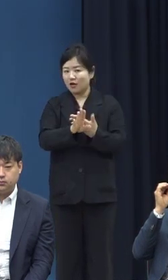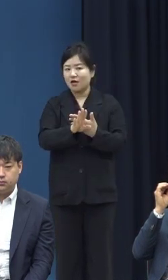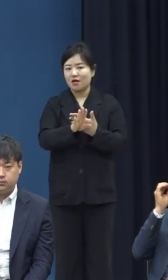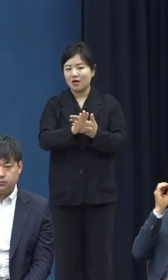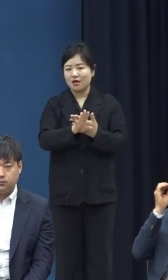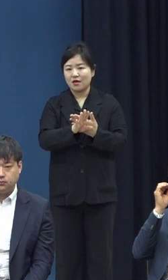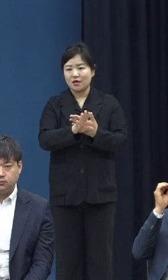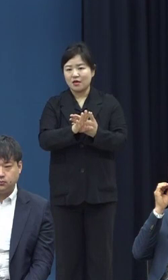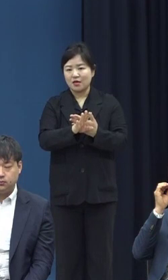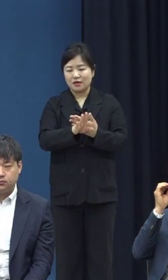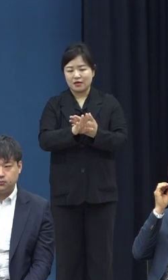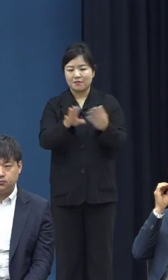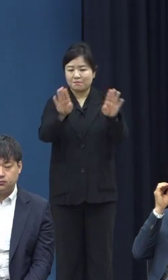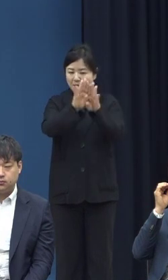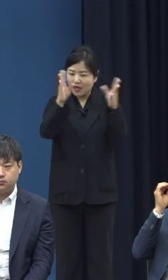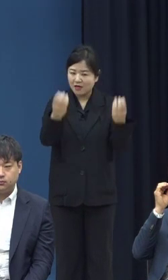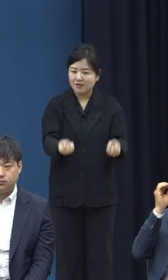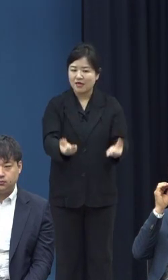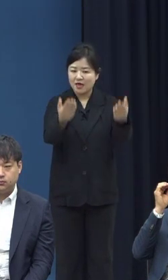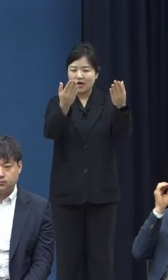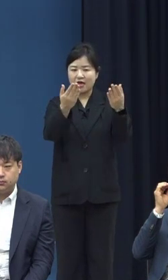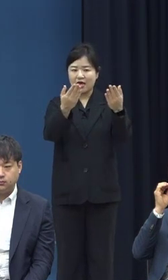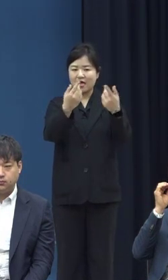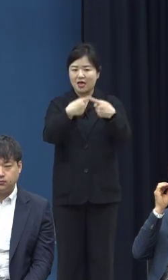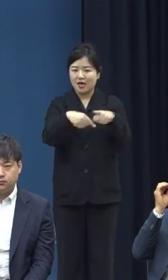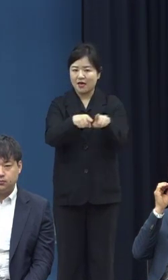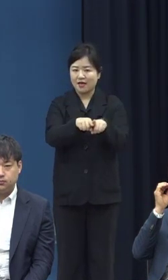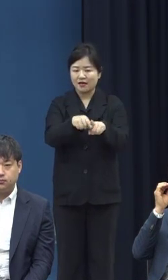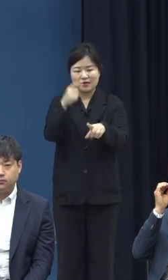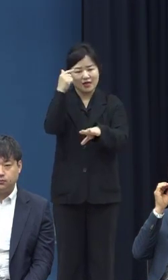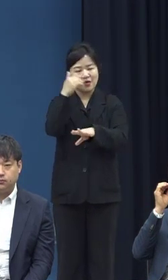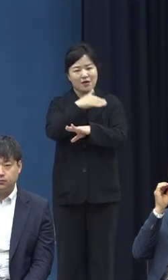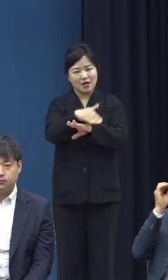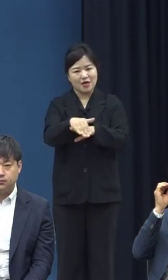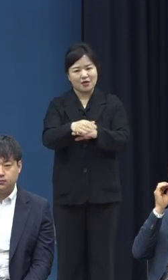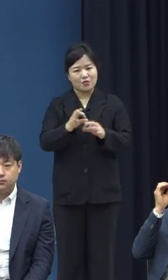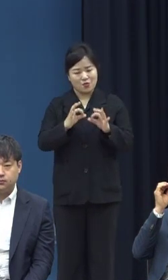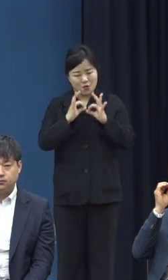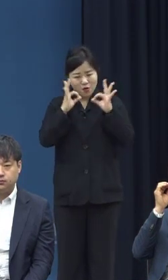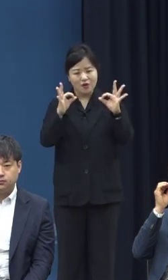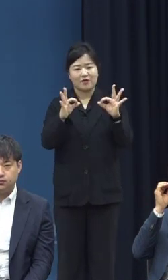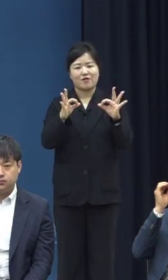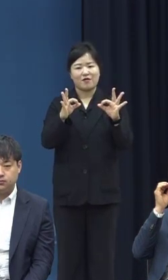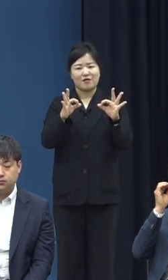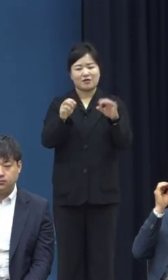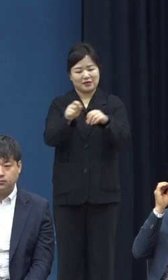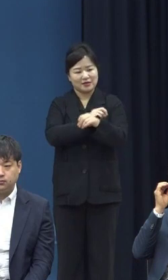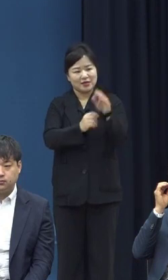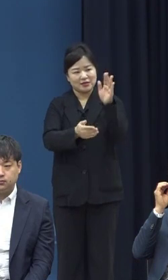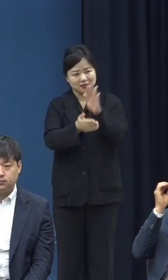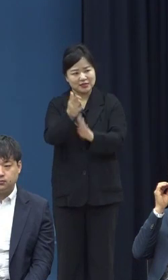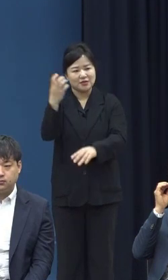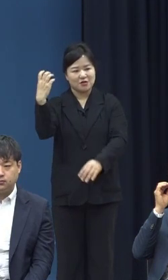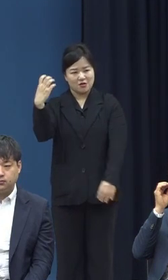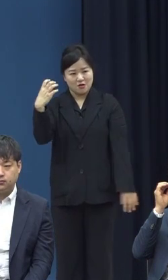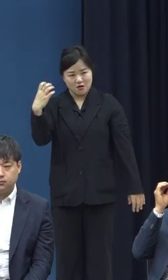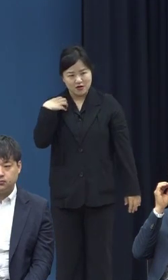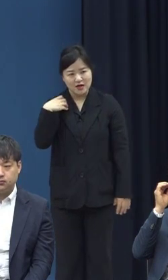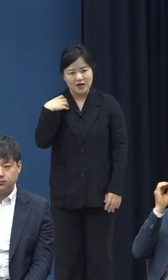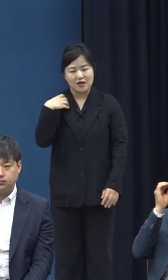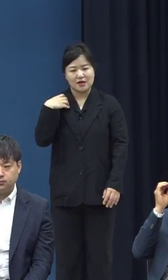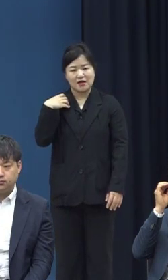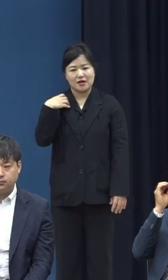저 개청식을 갖고 발족했으면 좋겠다 하는 생각입니다. 최선을 다해서 하여튼 특례시로서의 역할과 기능도